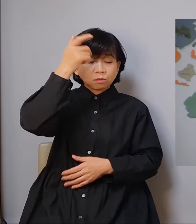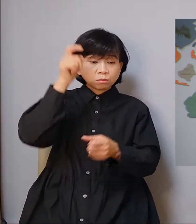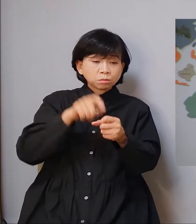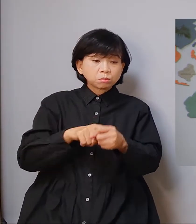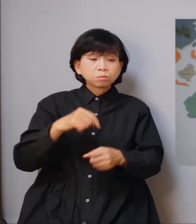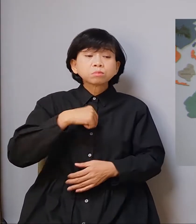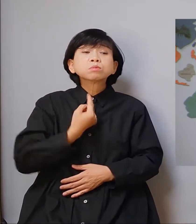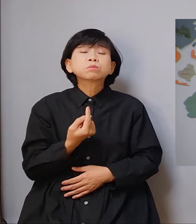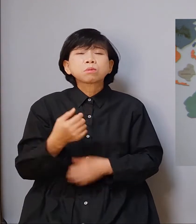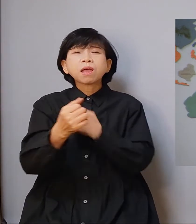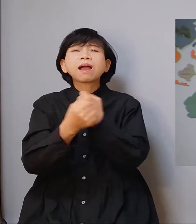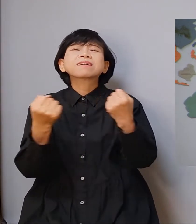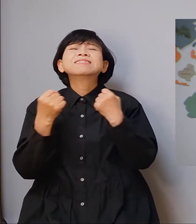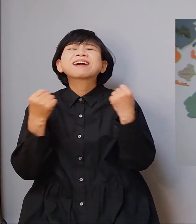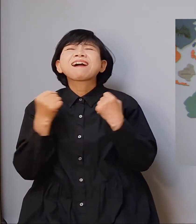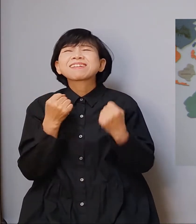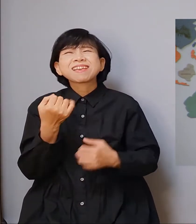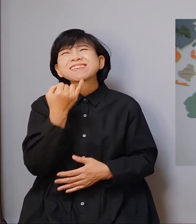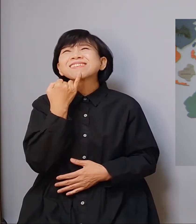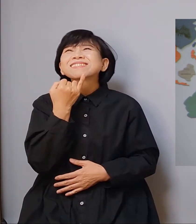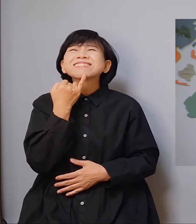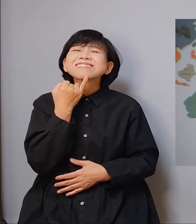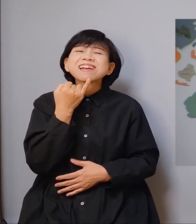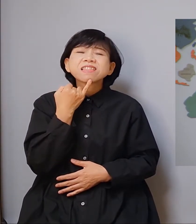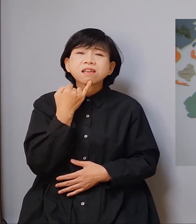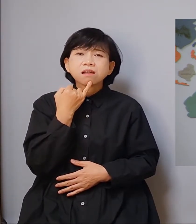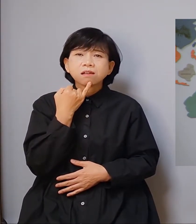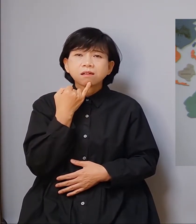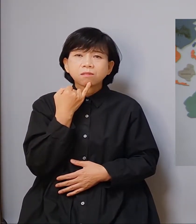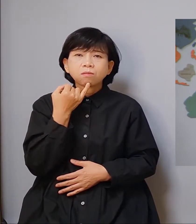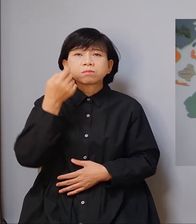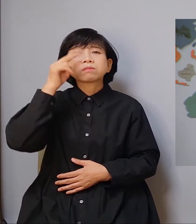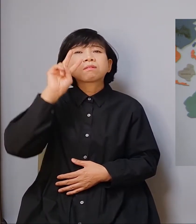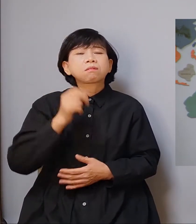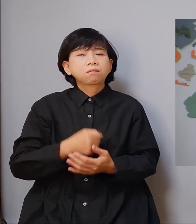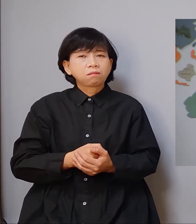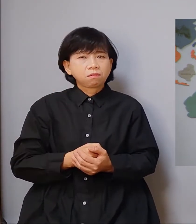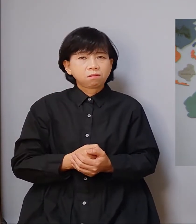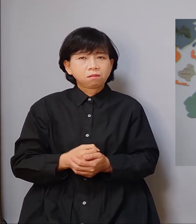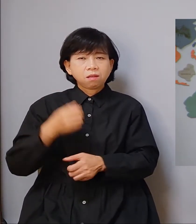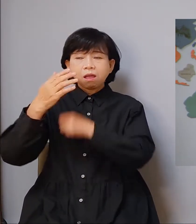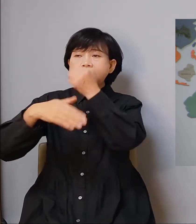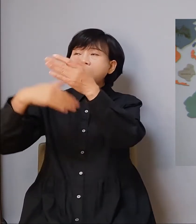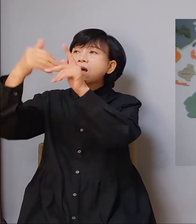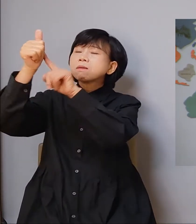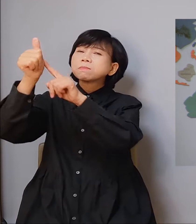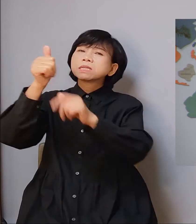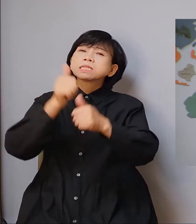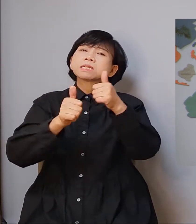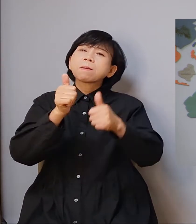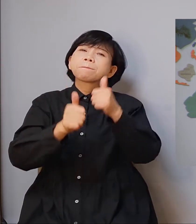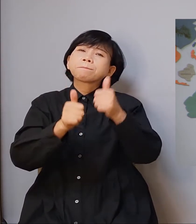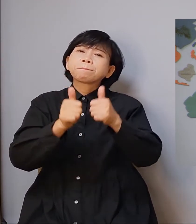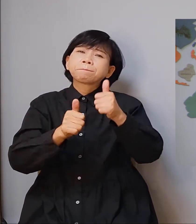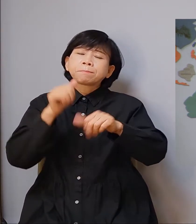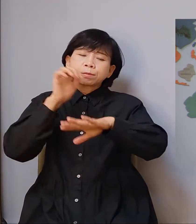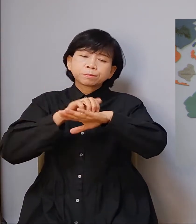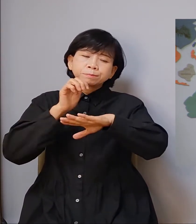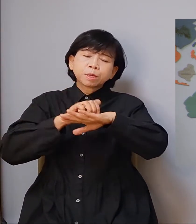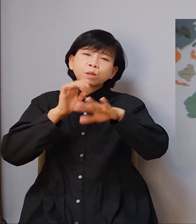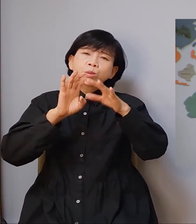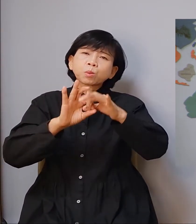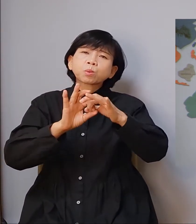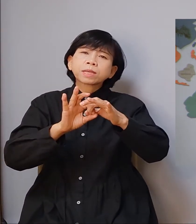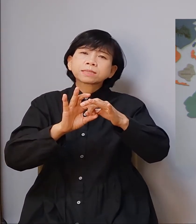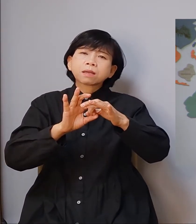속이기도 합니다. 그래서겠지요, 하나님은 시험을 통해서 내 안에 깊은 곳에 무엇이 있는지, 내 안에 뭐가 가득